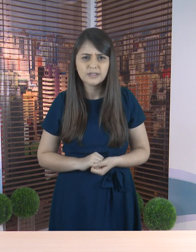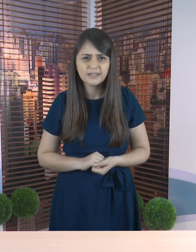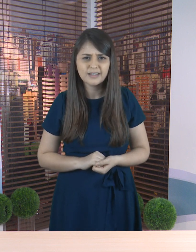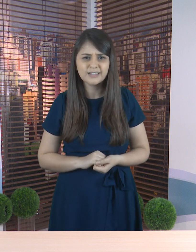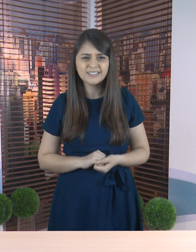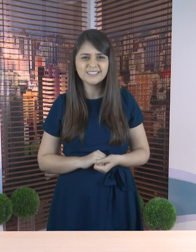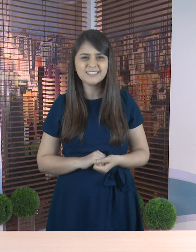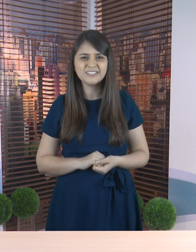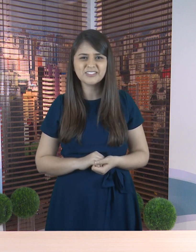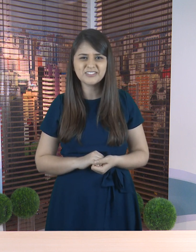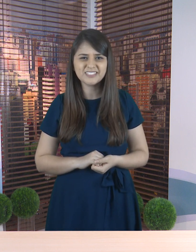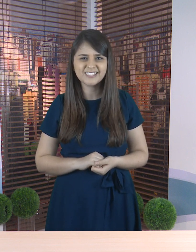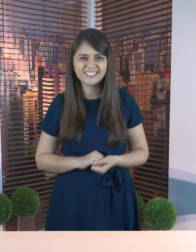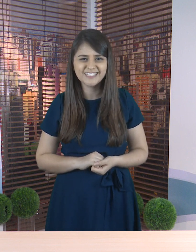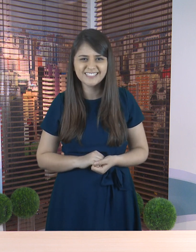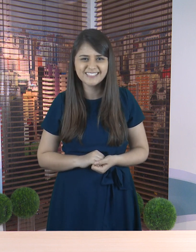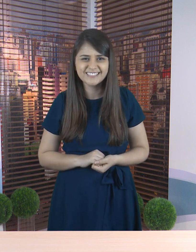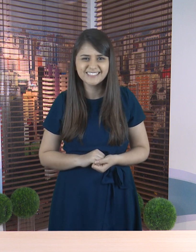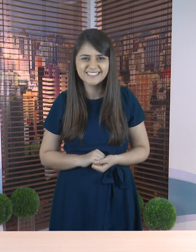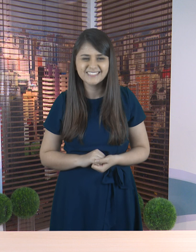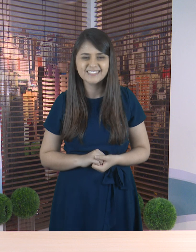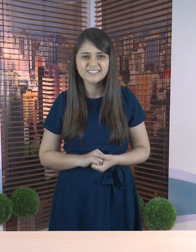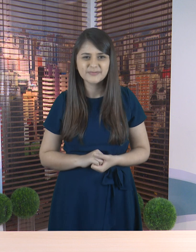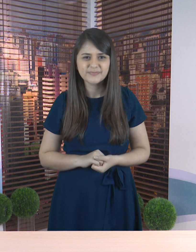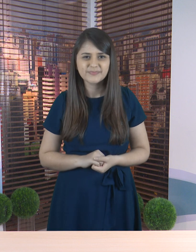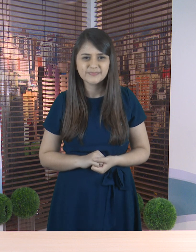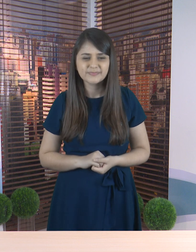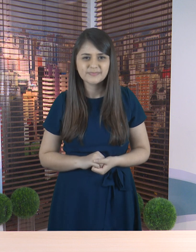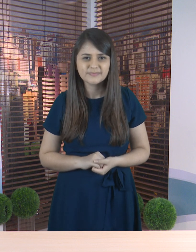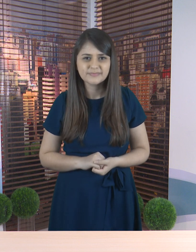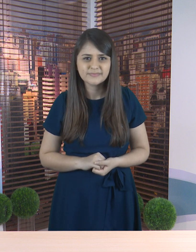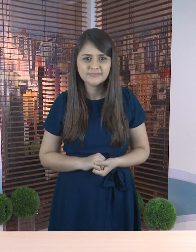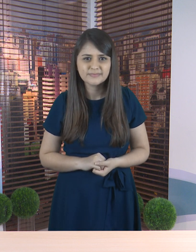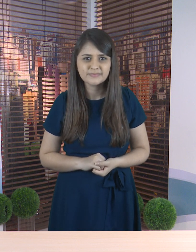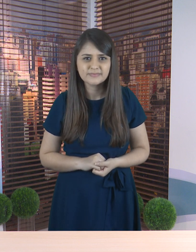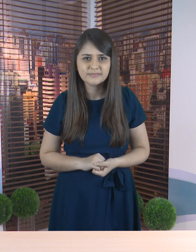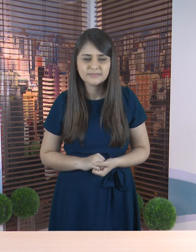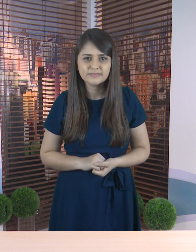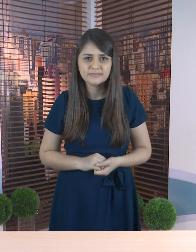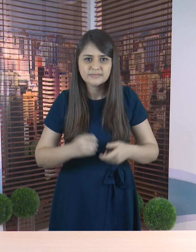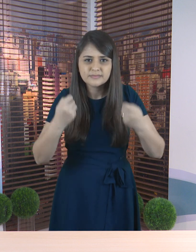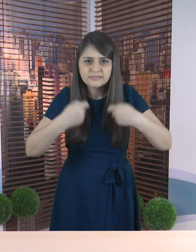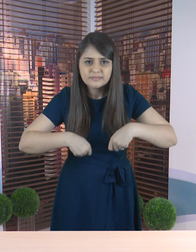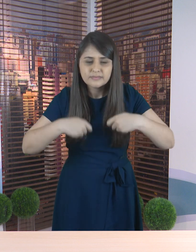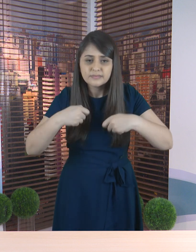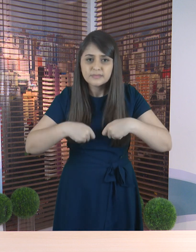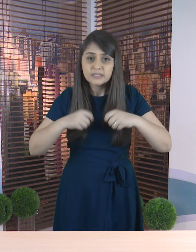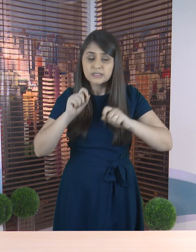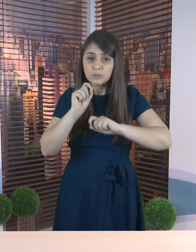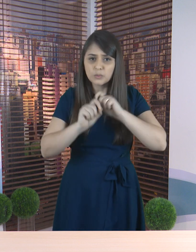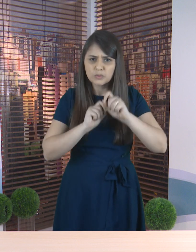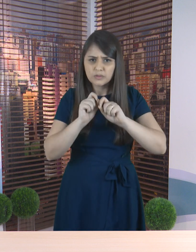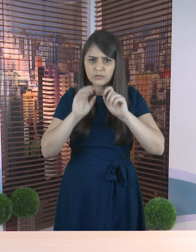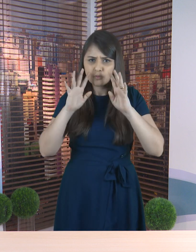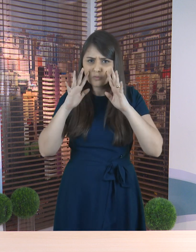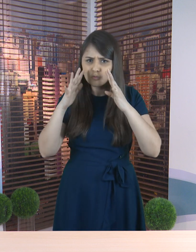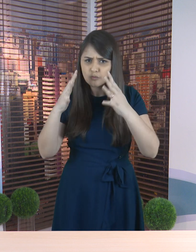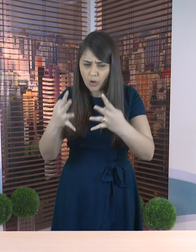resolver de que forma podemos ajudá-lo. Observe que Jó continua sua defesa contra